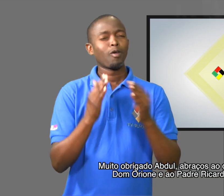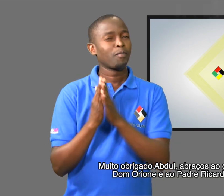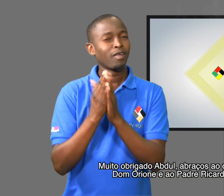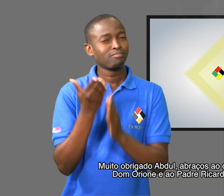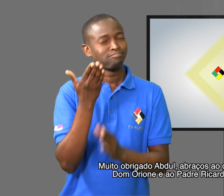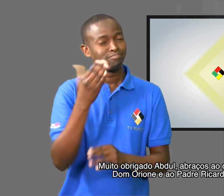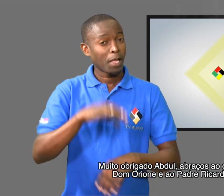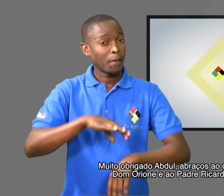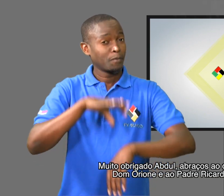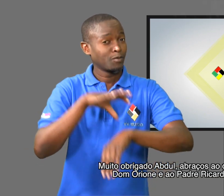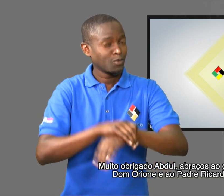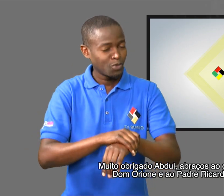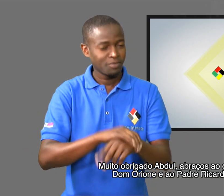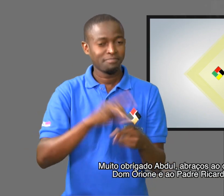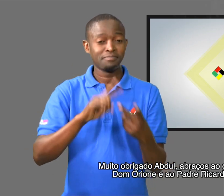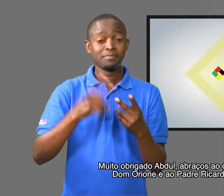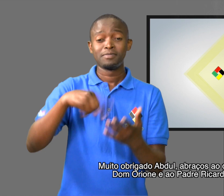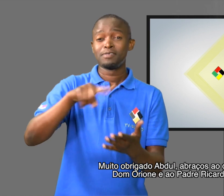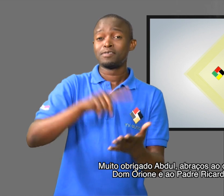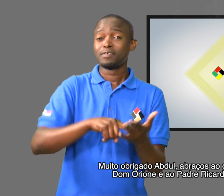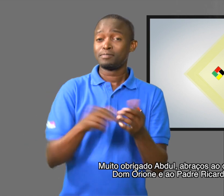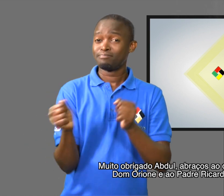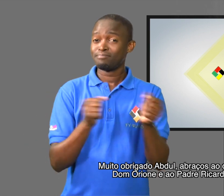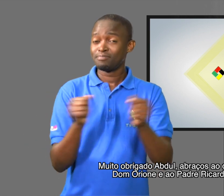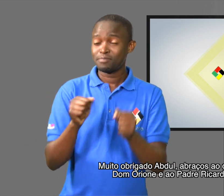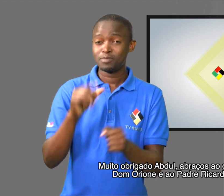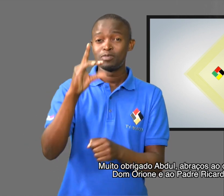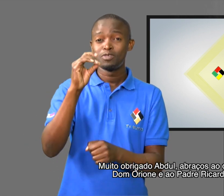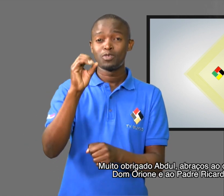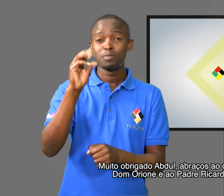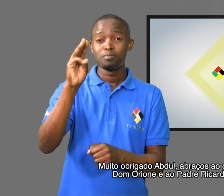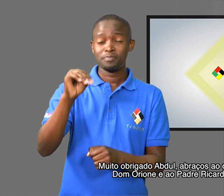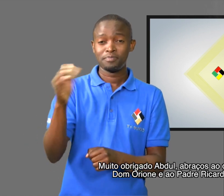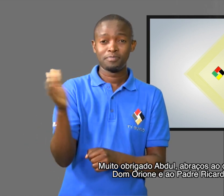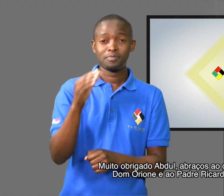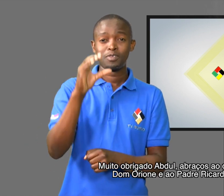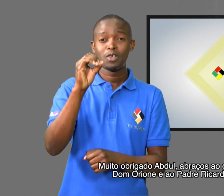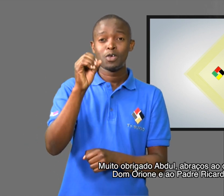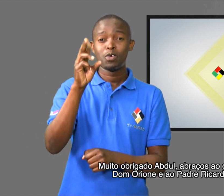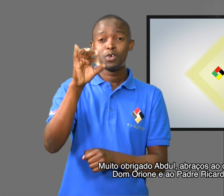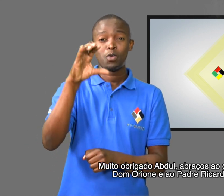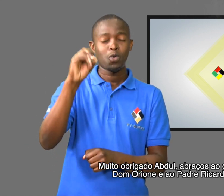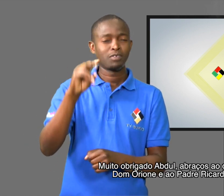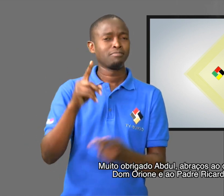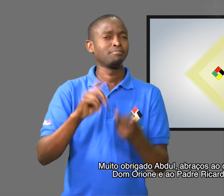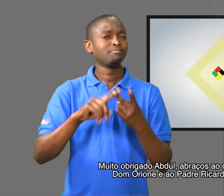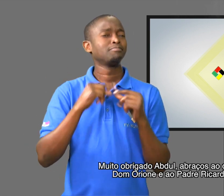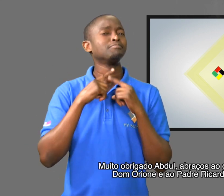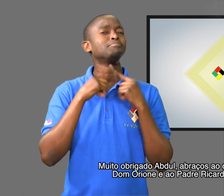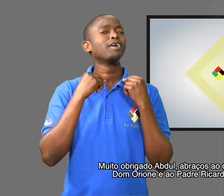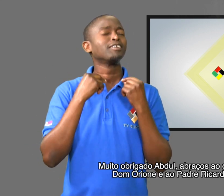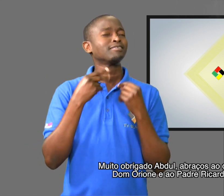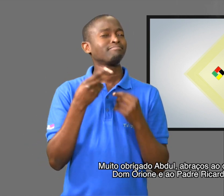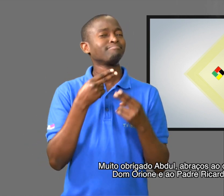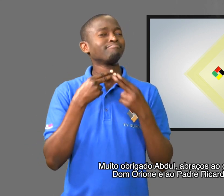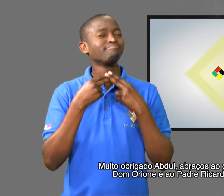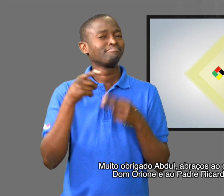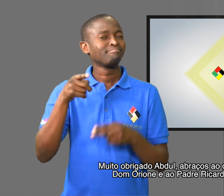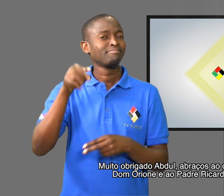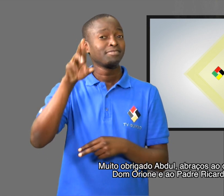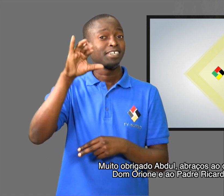Muito obrigado, Abdul. Abraços ao Centro Dom Orione e ao Padre